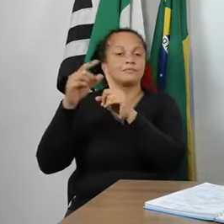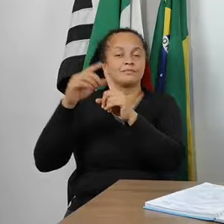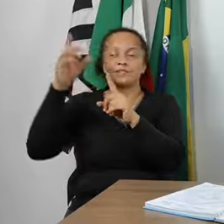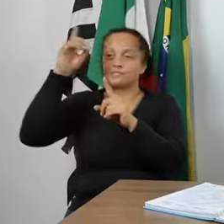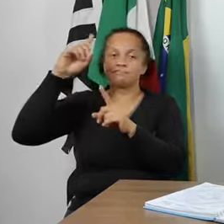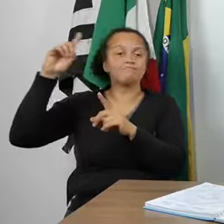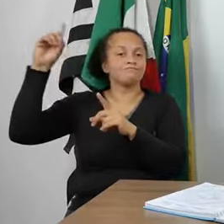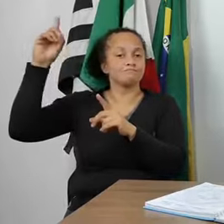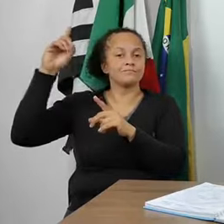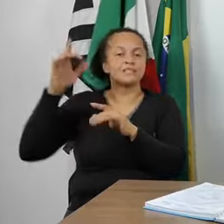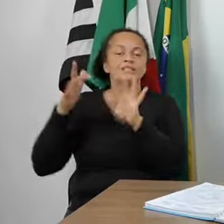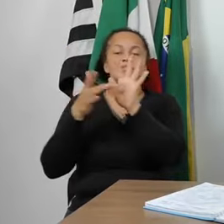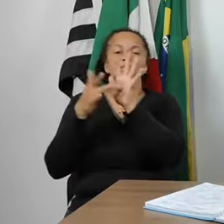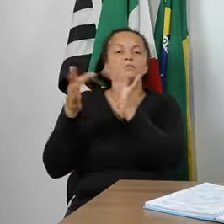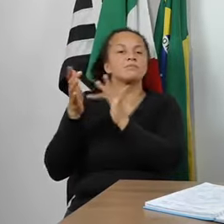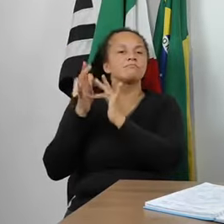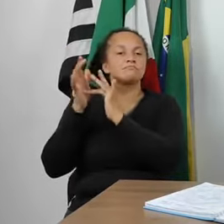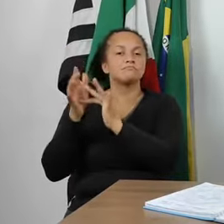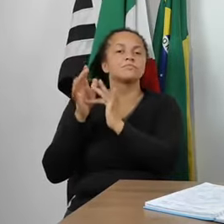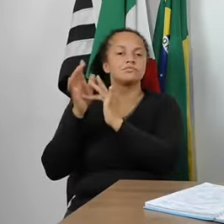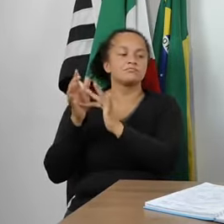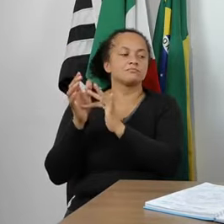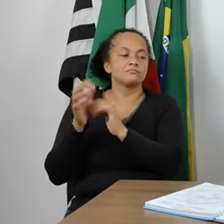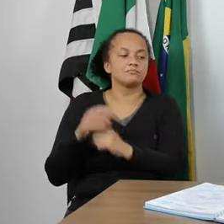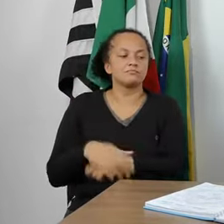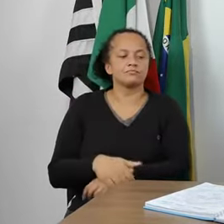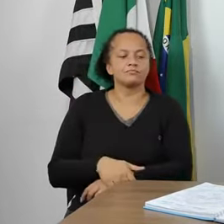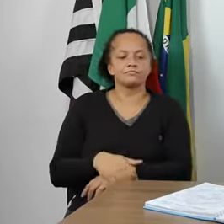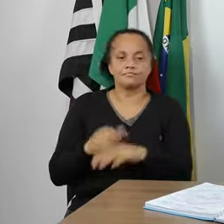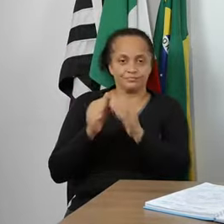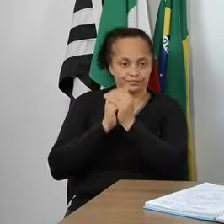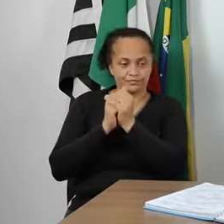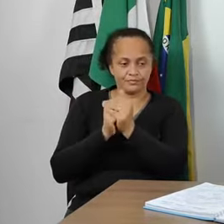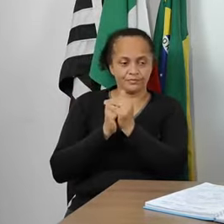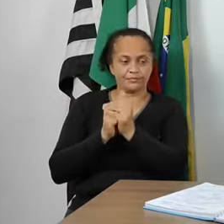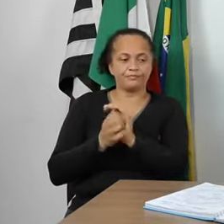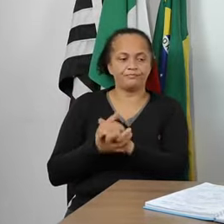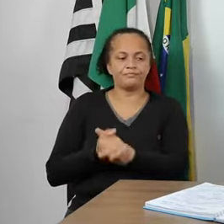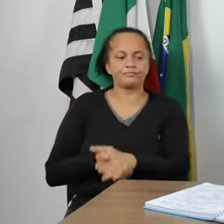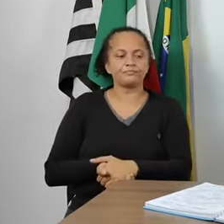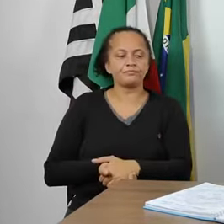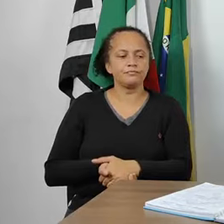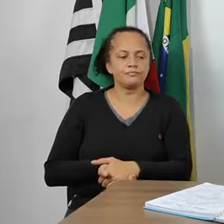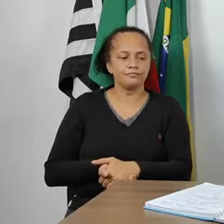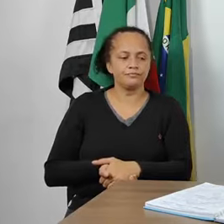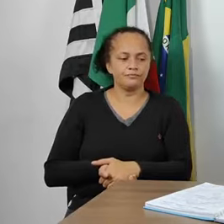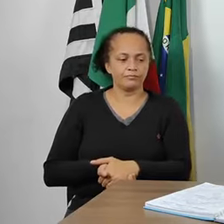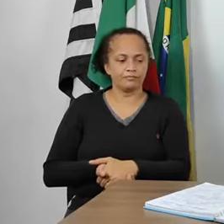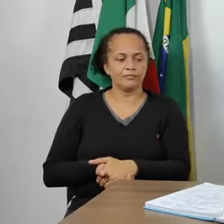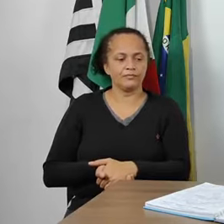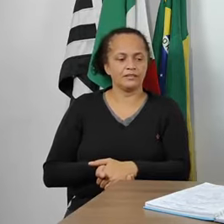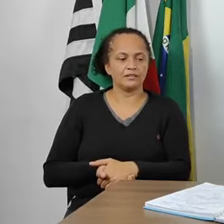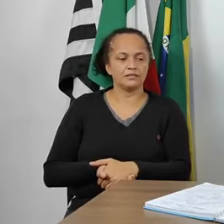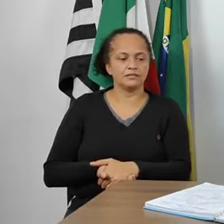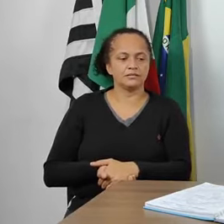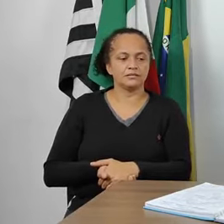que é Jesus. Amém? E eu quero ler com você também esse texto de Hebreus, esse versículo